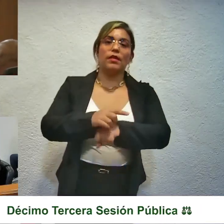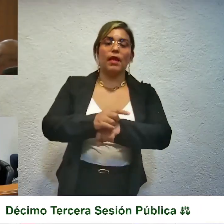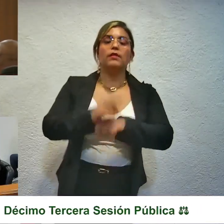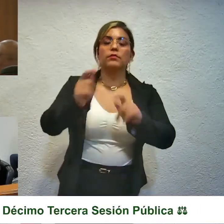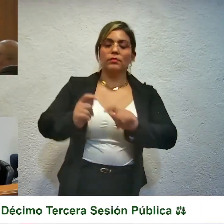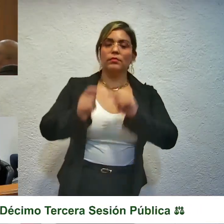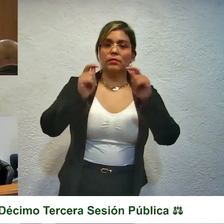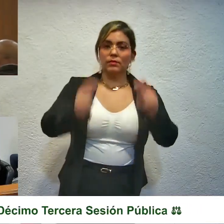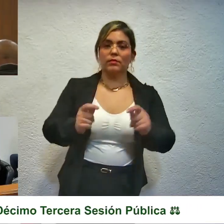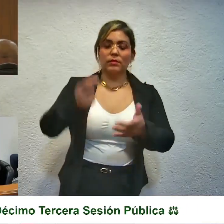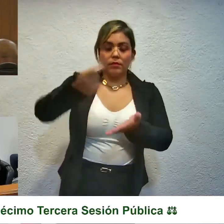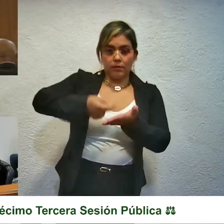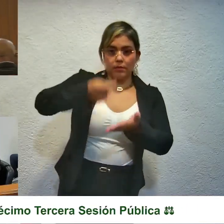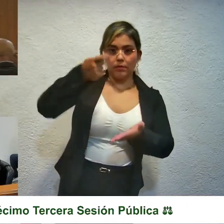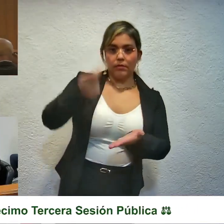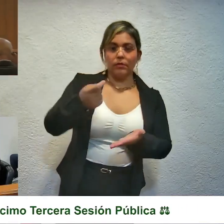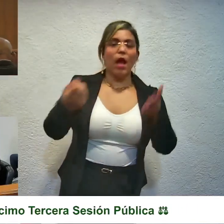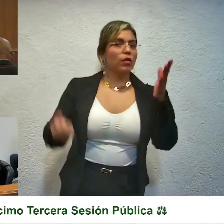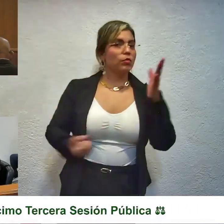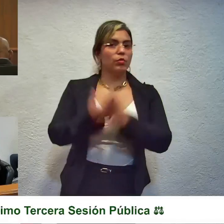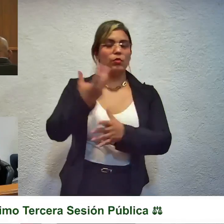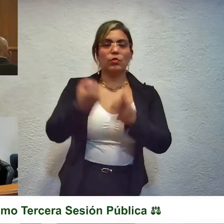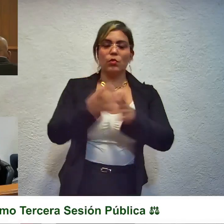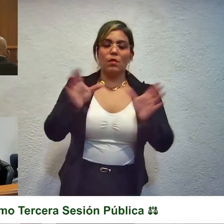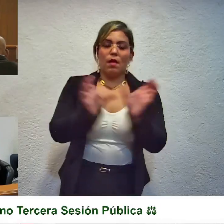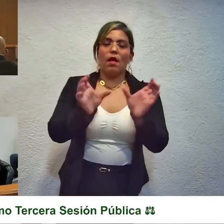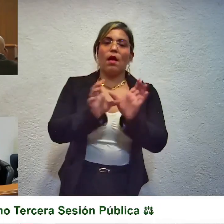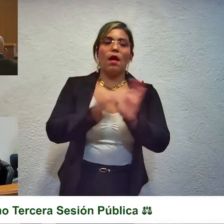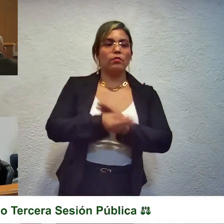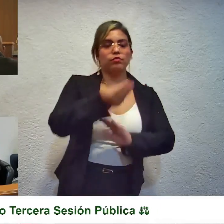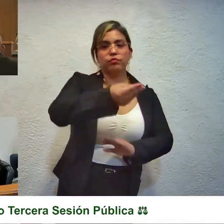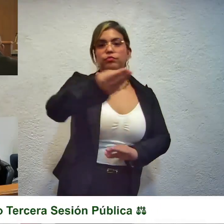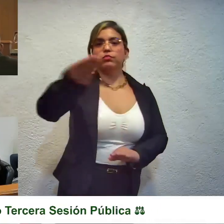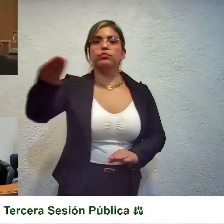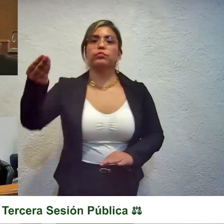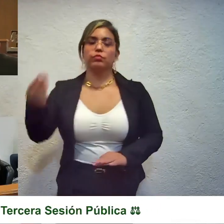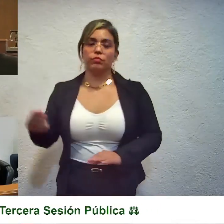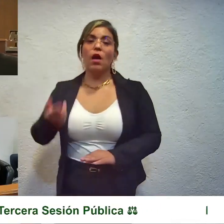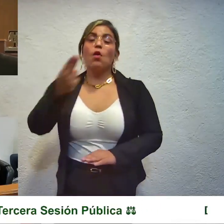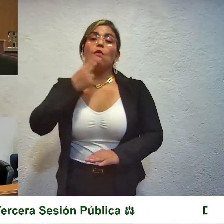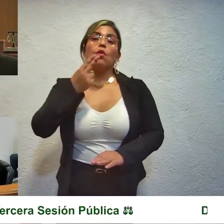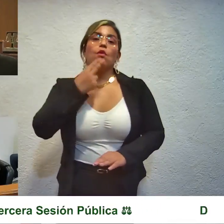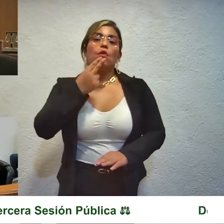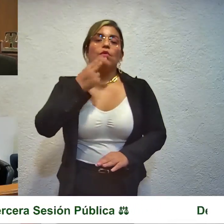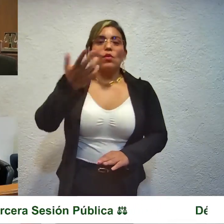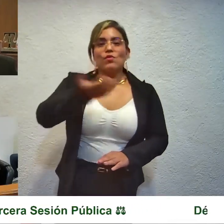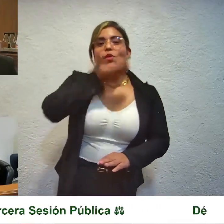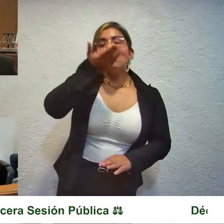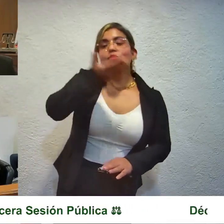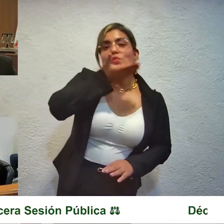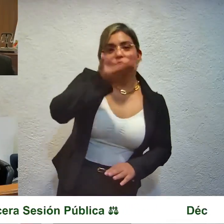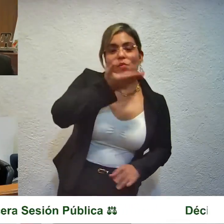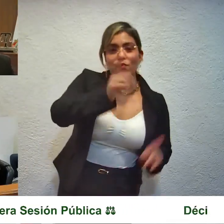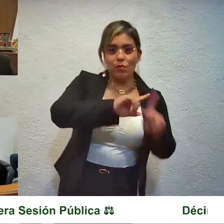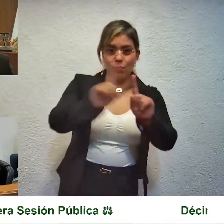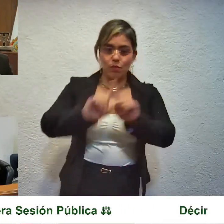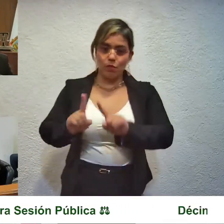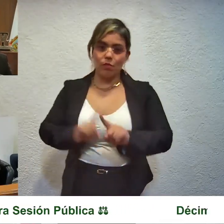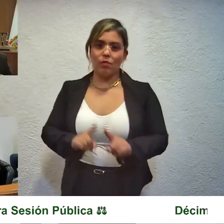la sentencia, emitir una nueva convocatoria tomando en cuenta los usos y costumbres de la colonia, realizar la